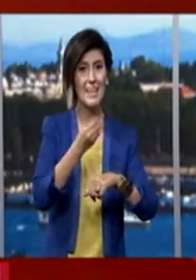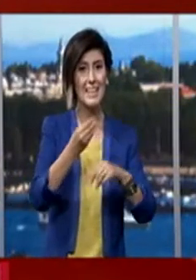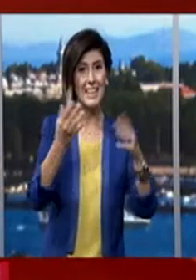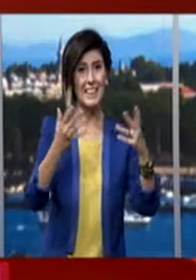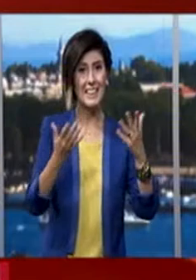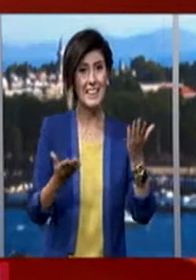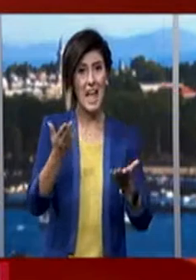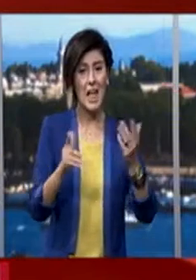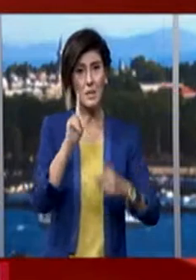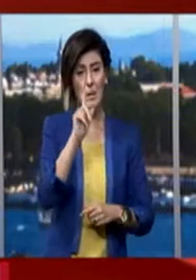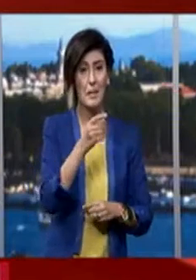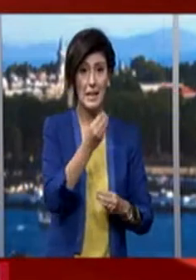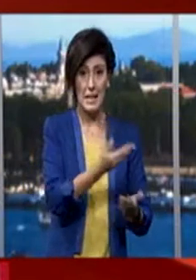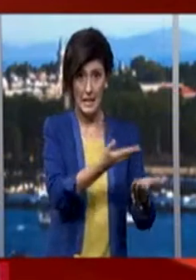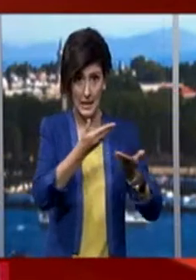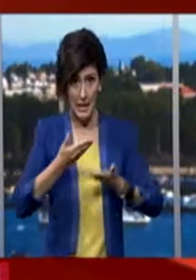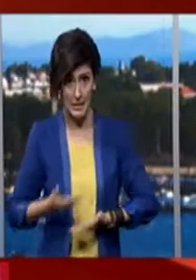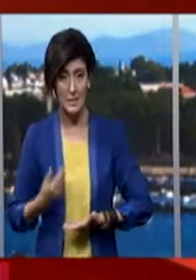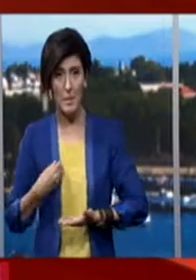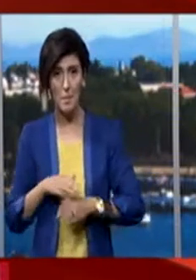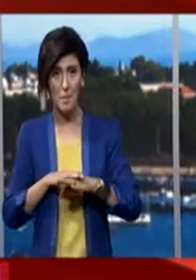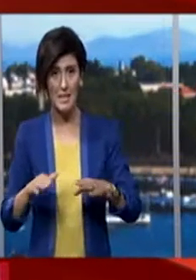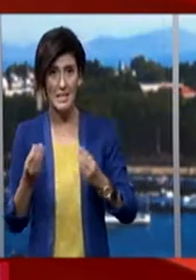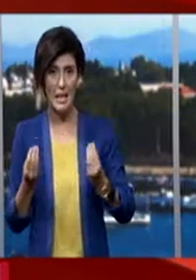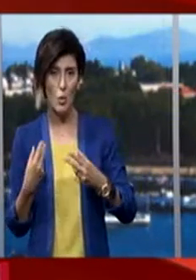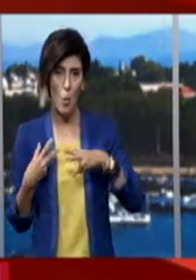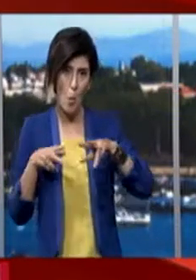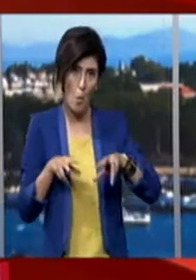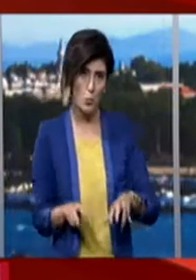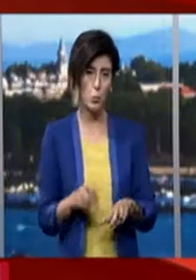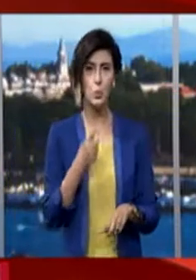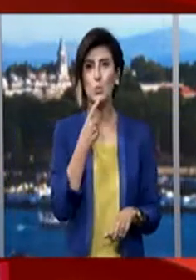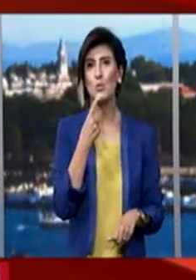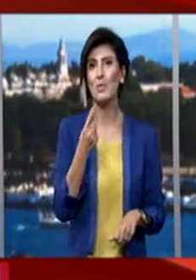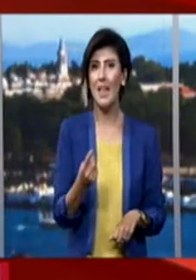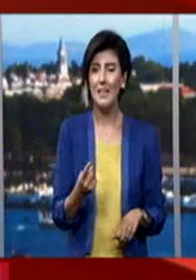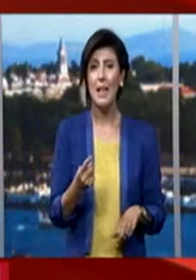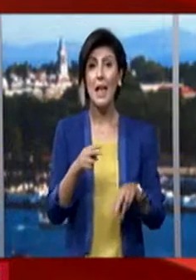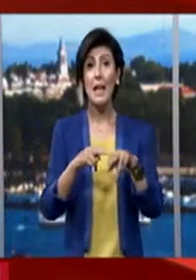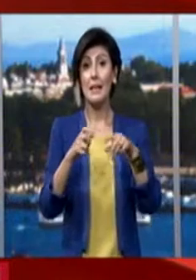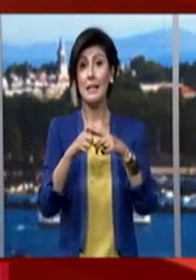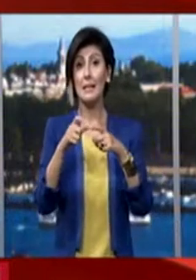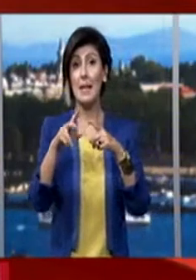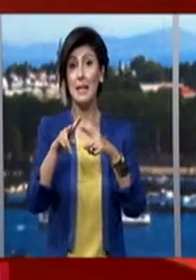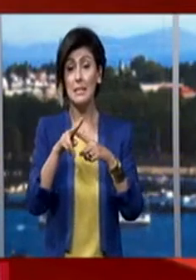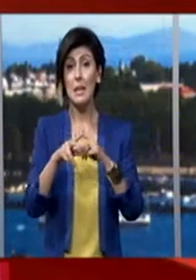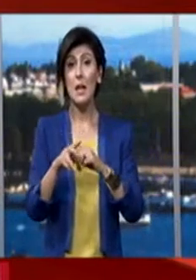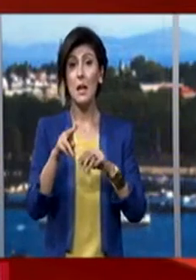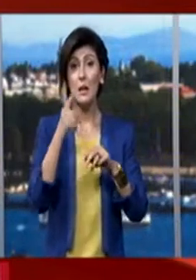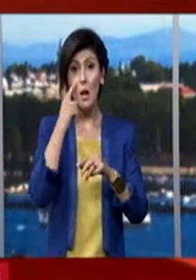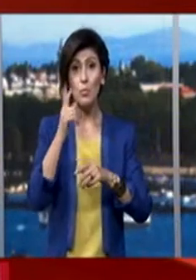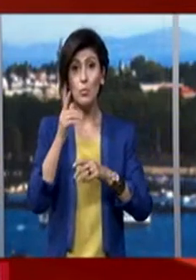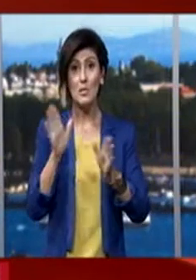Bize iyi bir şekilde gelirlerse biz de masaya iyi bir şekilde otururuz dedi. Bu arada KESK ve kamu sen başkanları